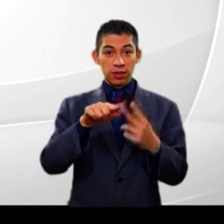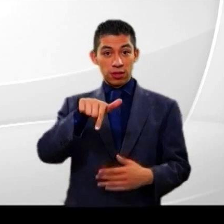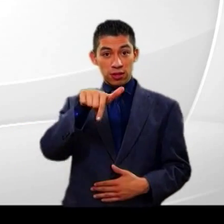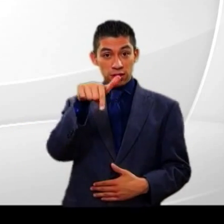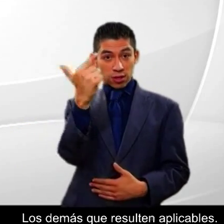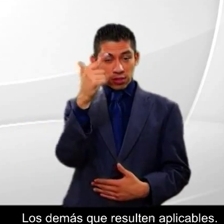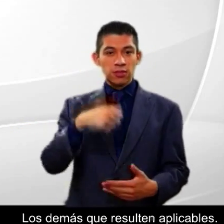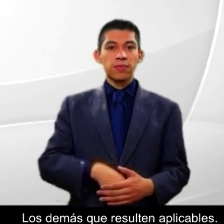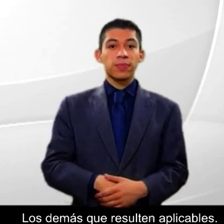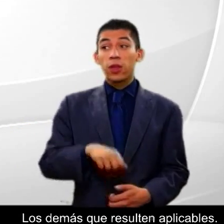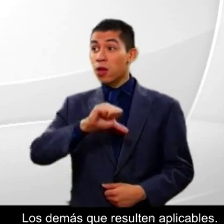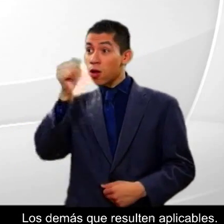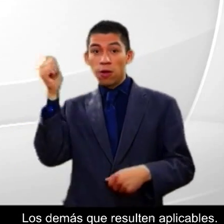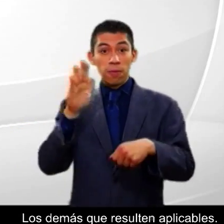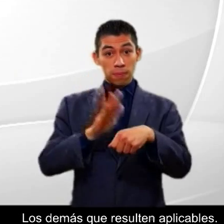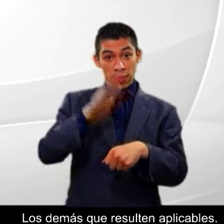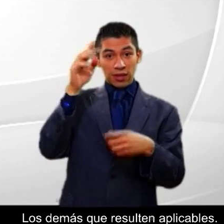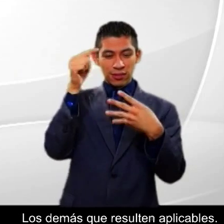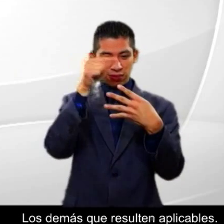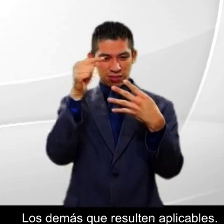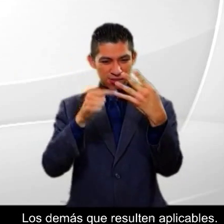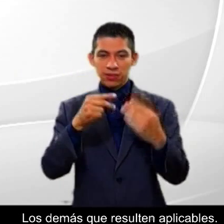12. Los demás que resulten aplicables